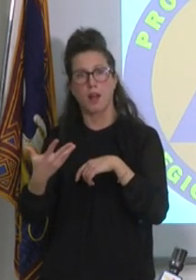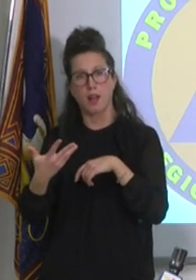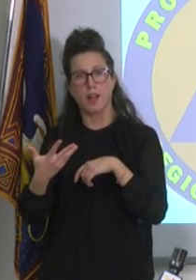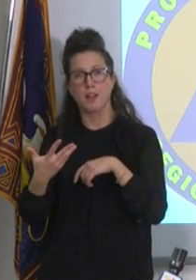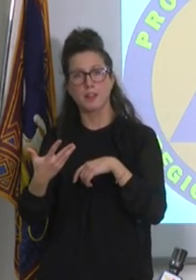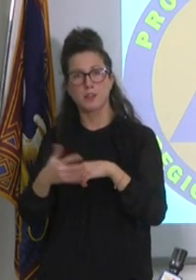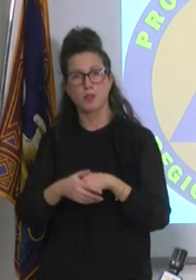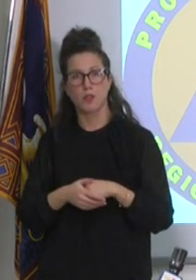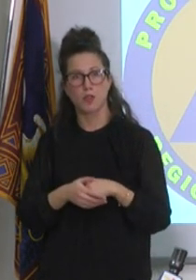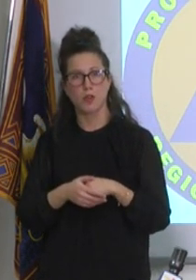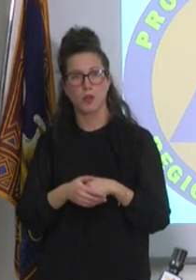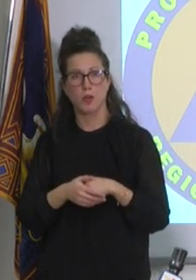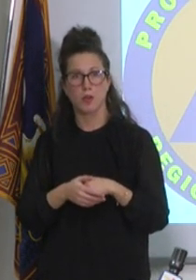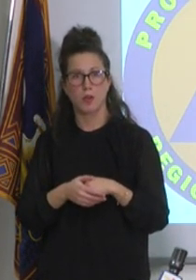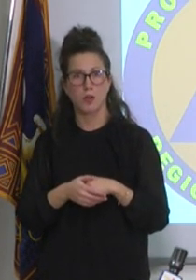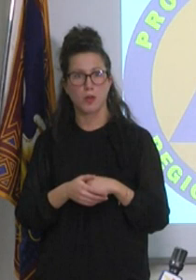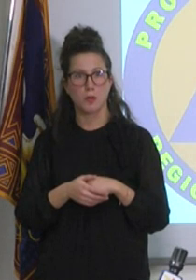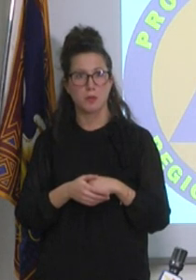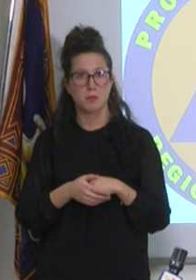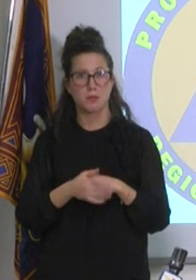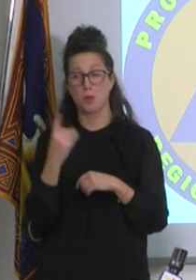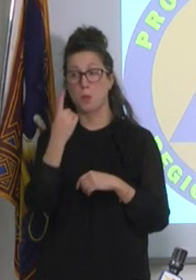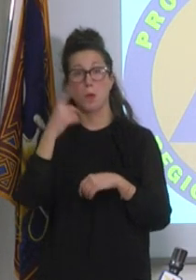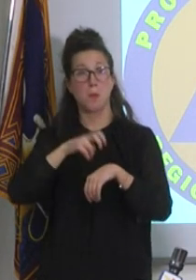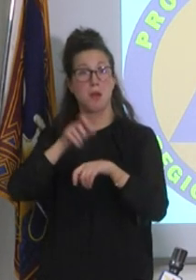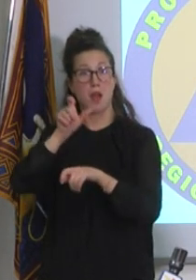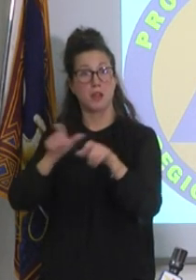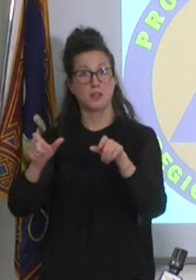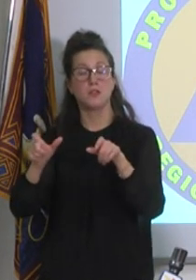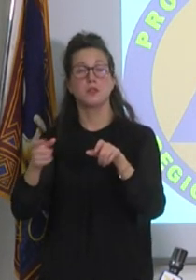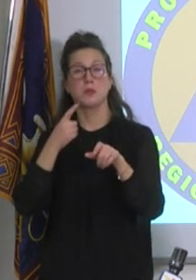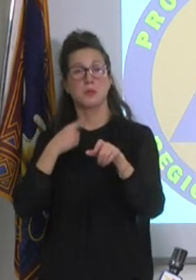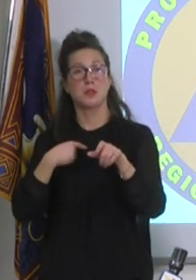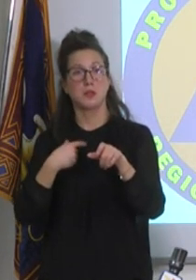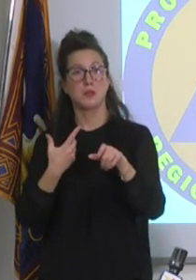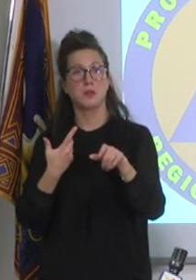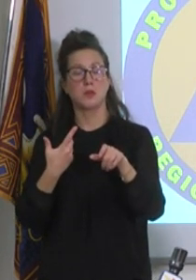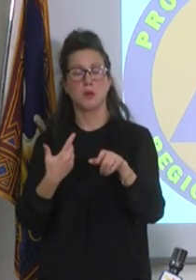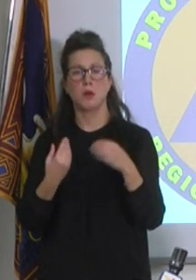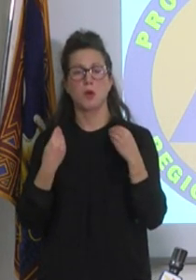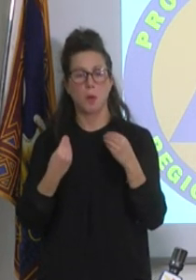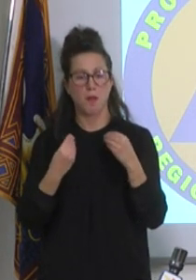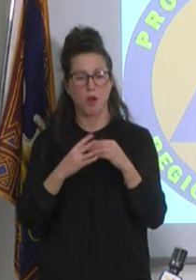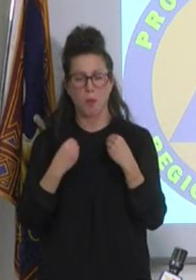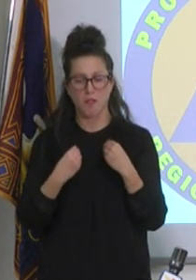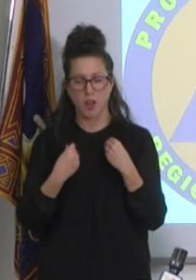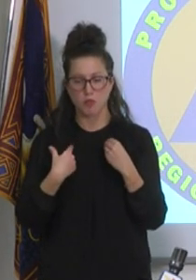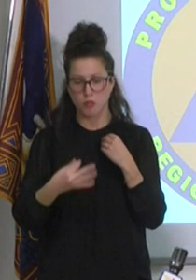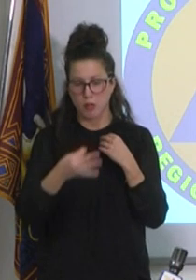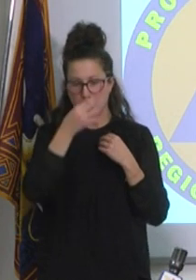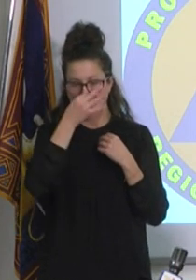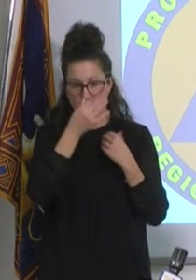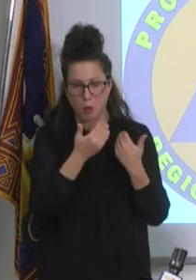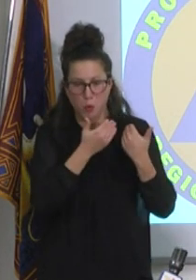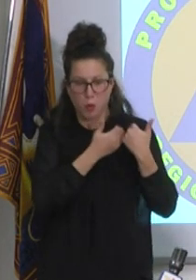medico che mi ha scritto io come farò fare i tamponi perché ho già tanto da fare se scusate parte fa dove c'è un accordo